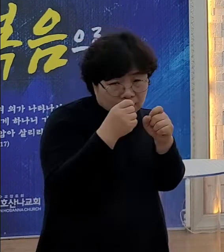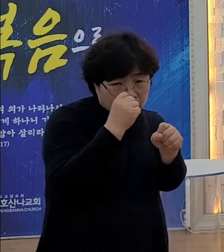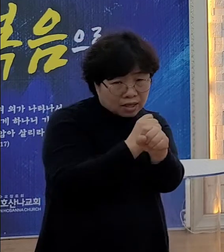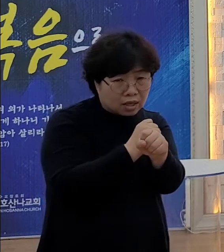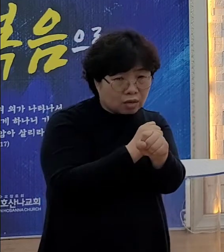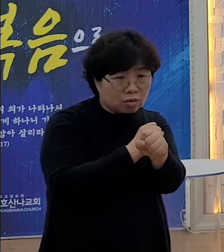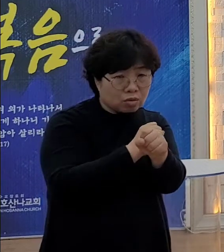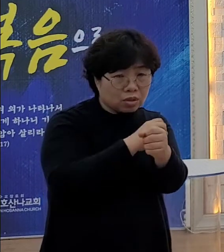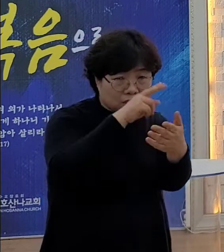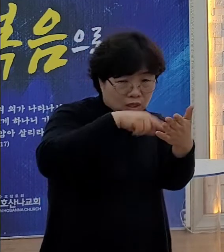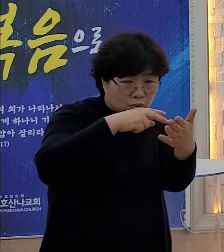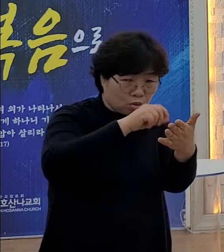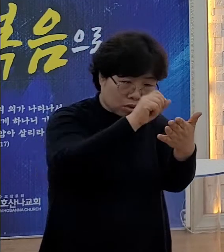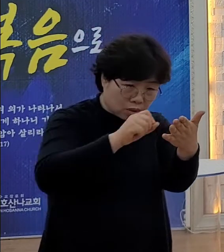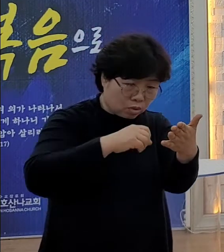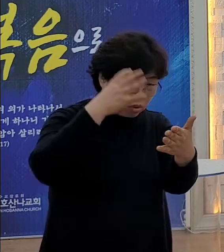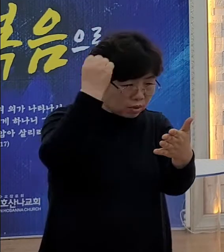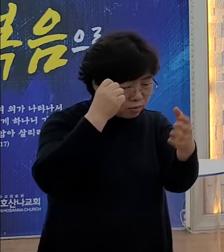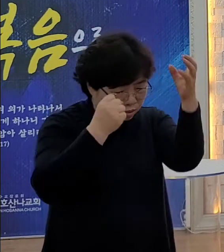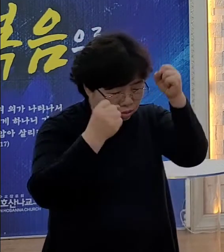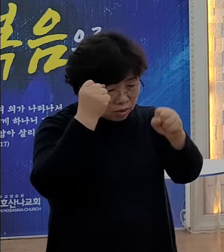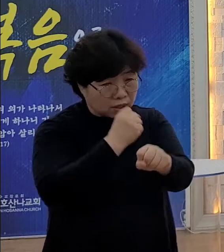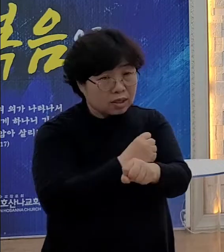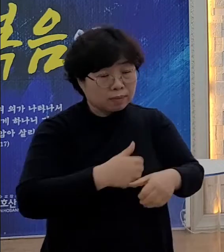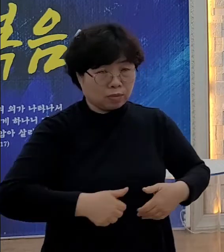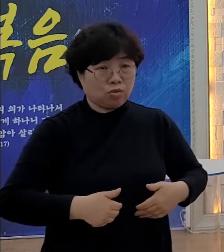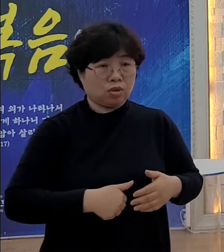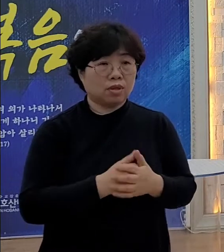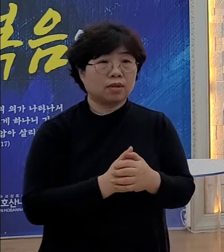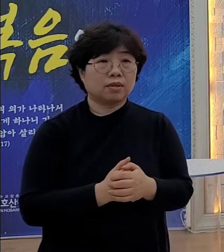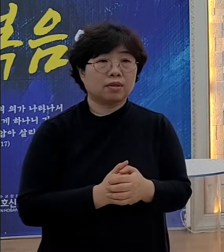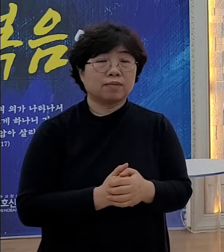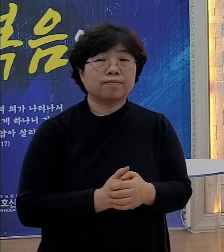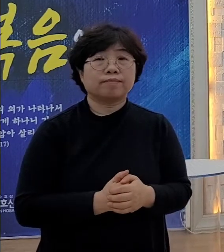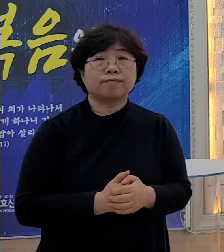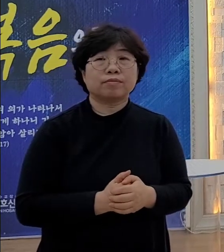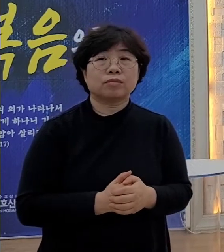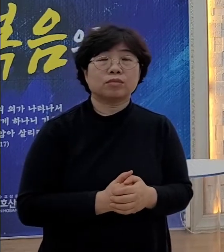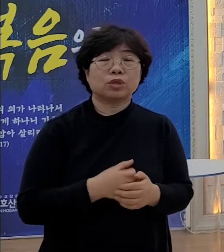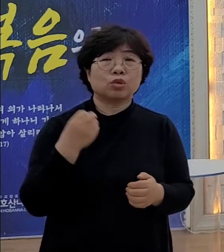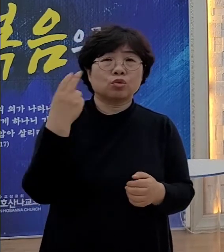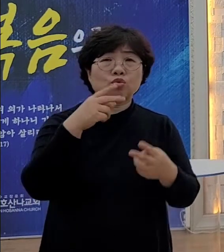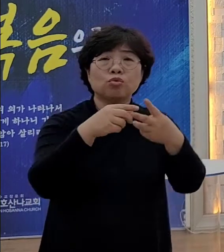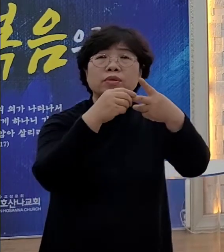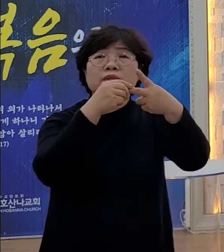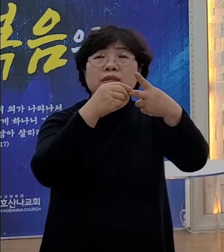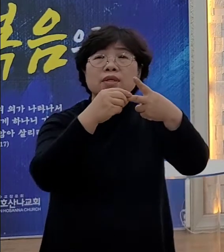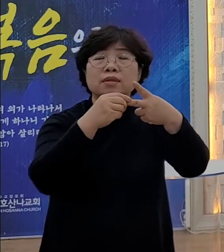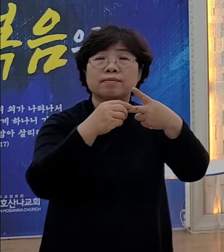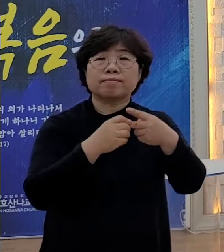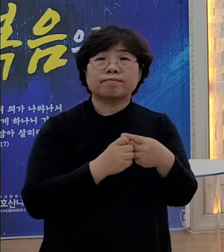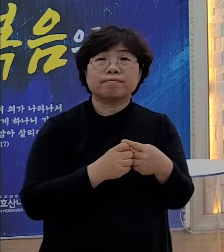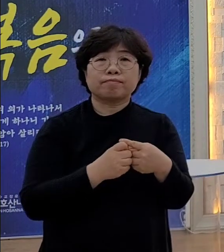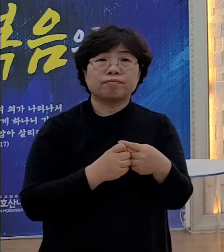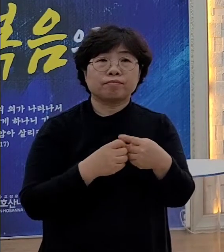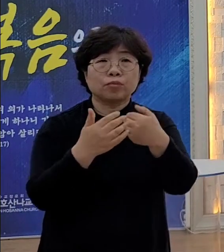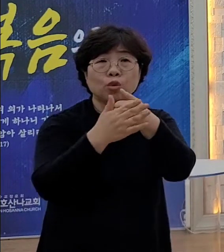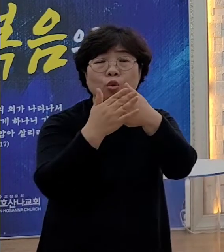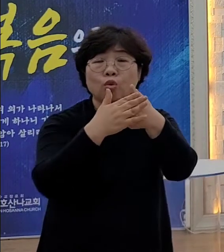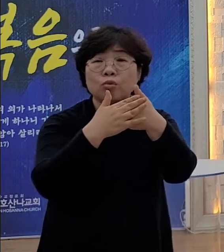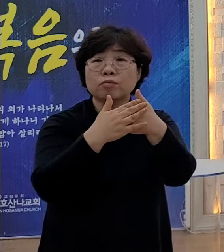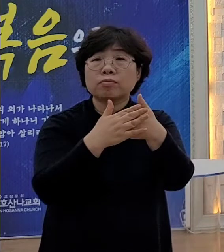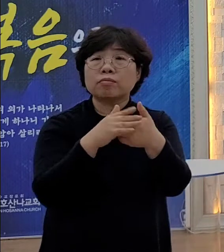쓰고 암송해야 된다. 라는 사실이죠. 그런가 하면 또 하나의 어플이 있습니다. 다른 어플은